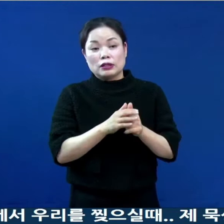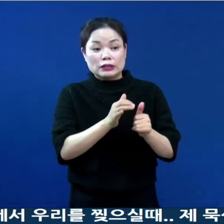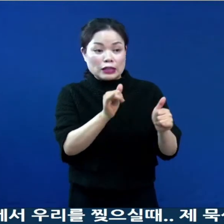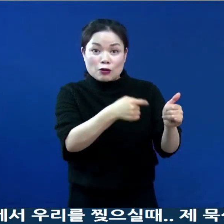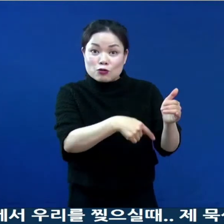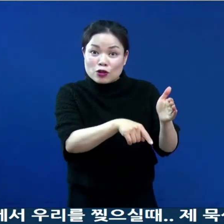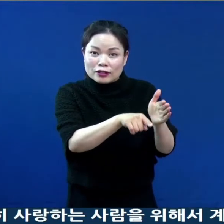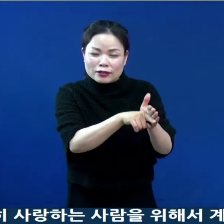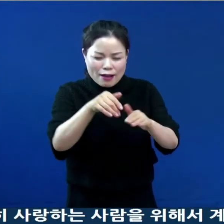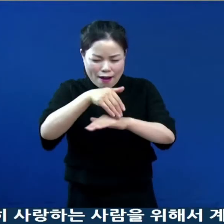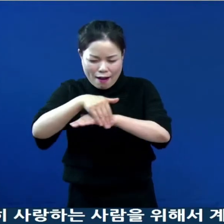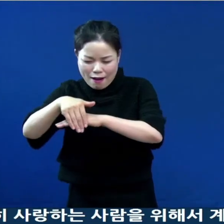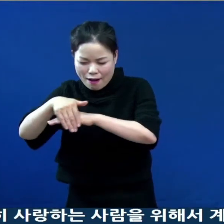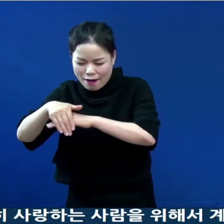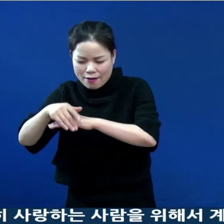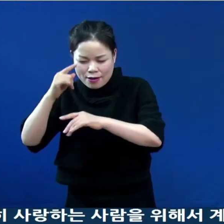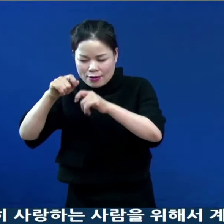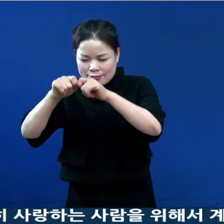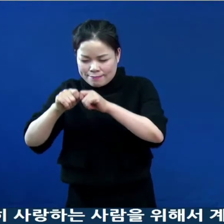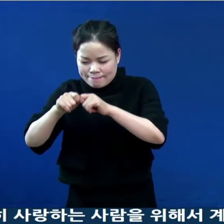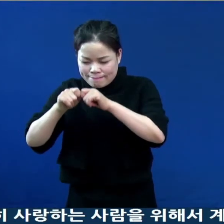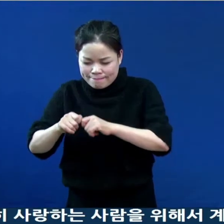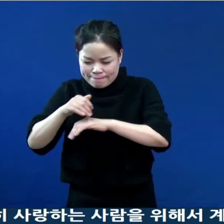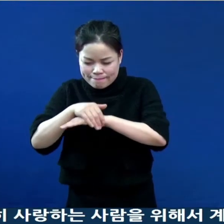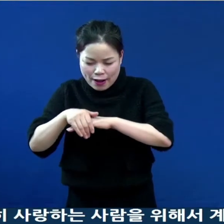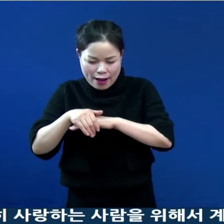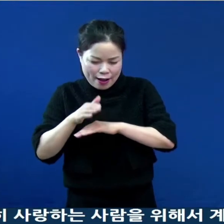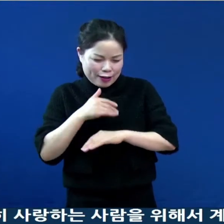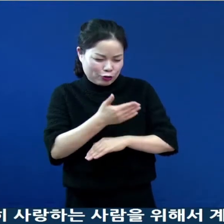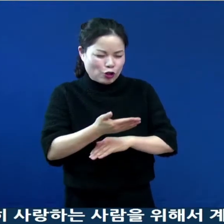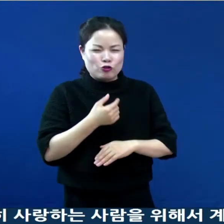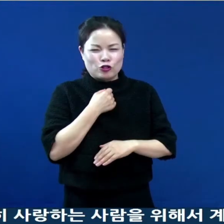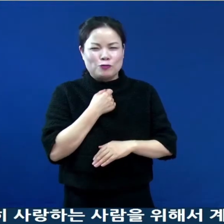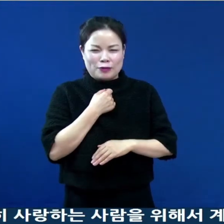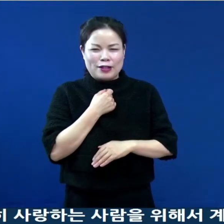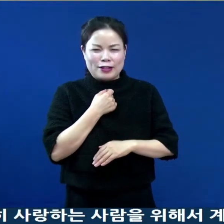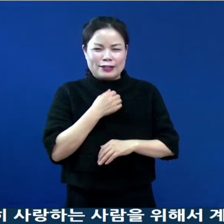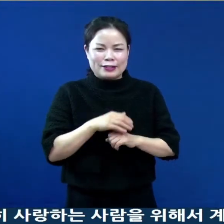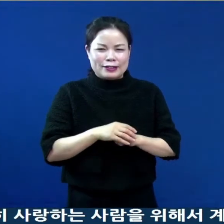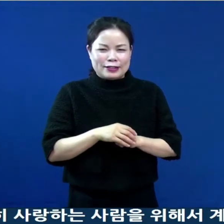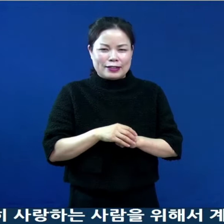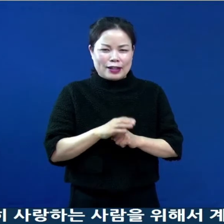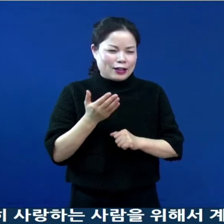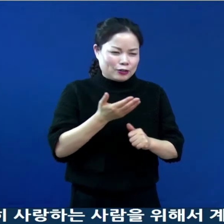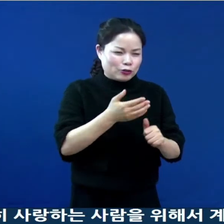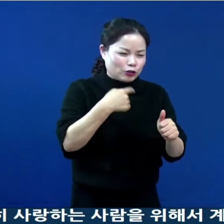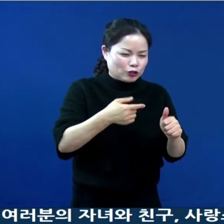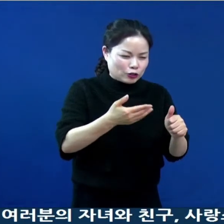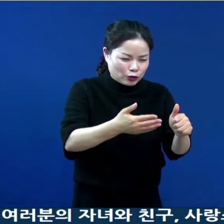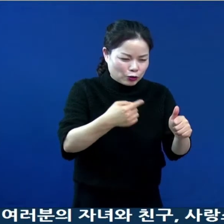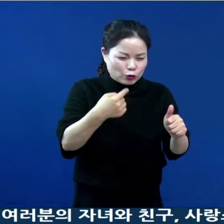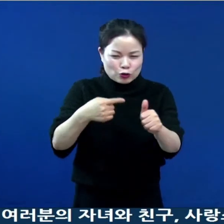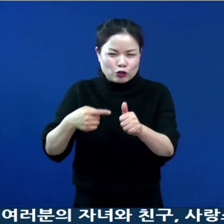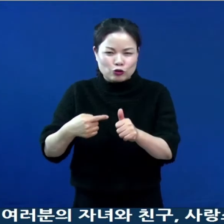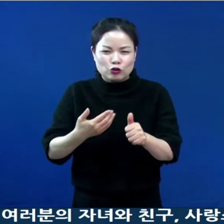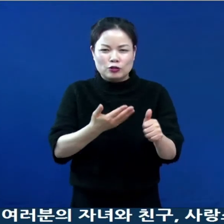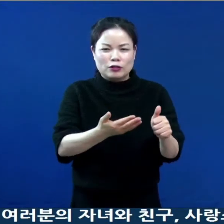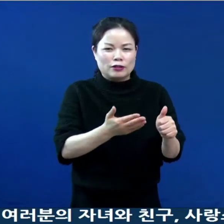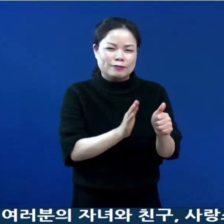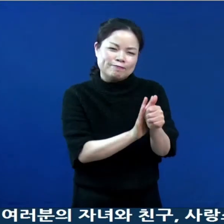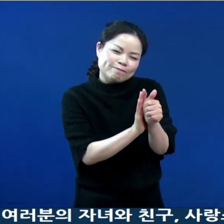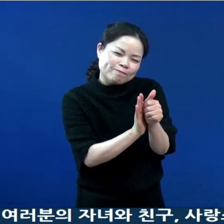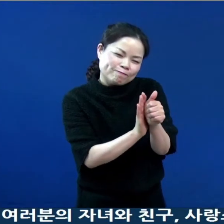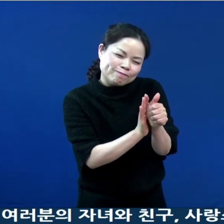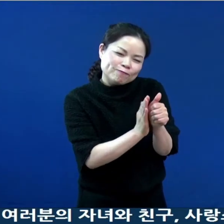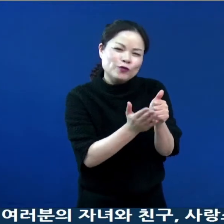사람을 위해서 계획을 세요. 면밀하게 계획을 세요. 야, 이 친구를 이렇게 훈련하고, 이렇게 교육하고, 이렇게